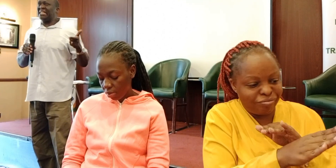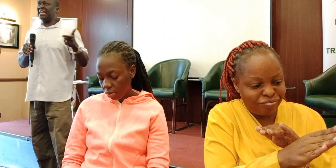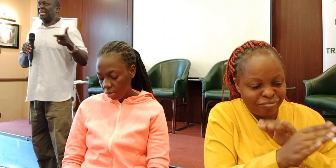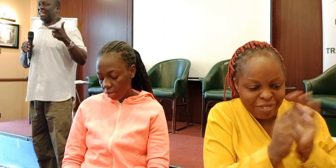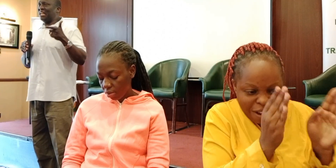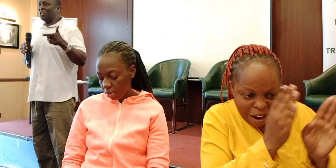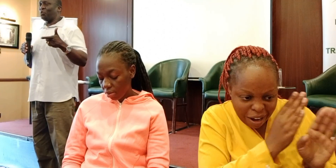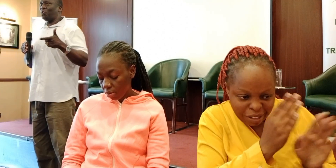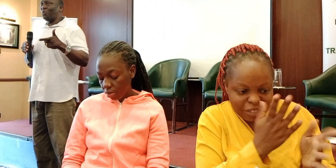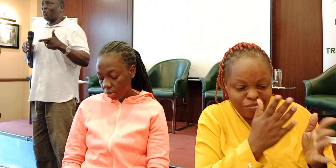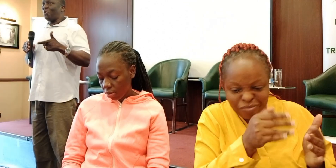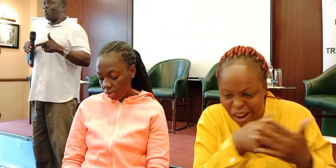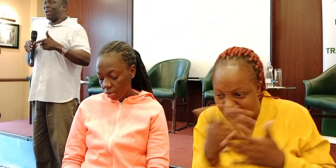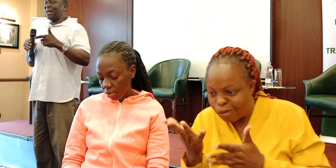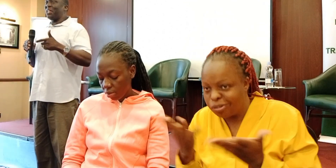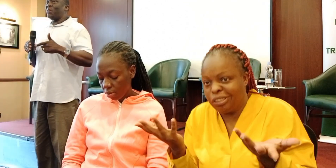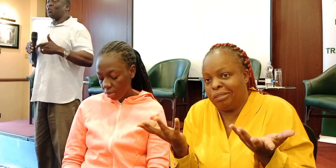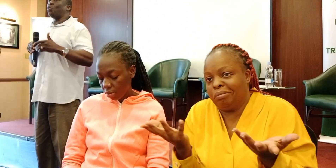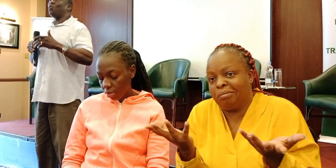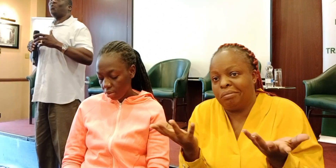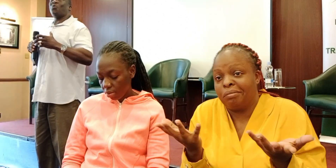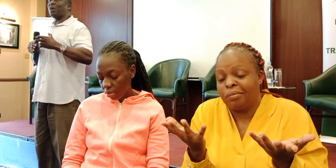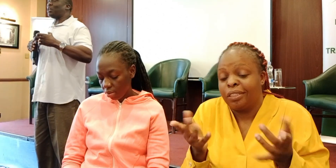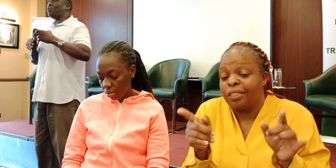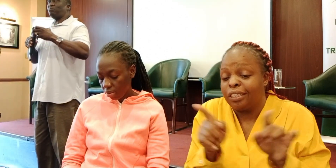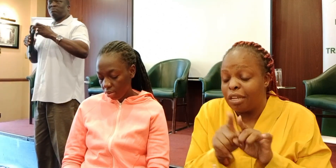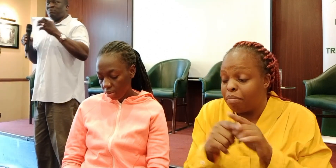watu wengine katika Kenya yetu wakaja